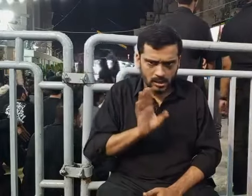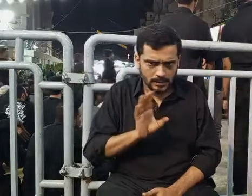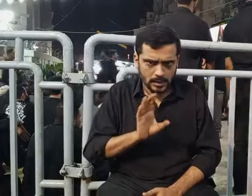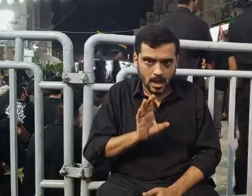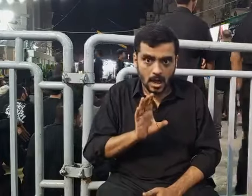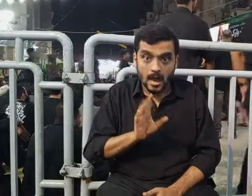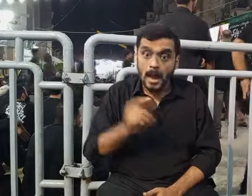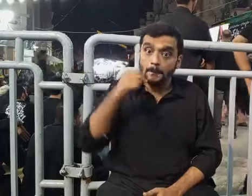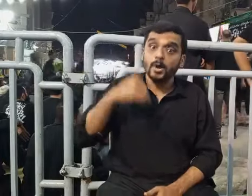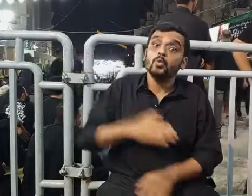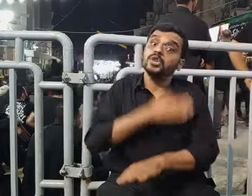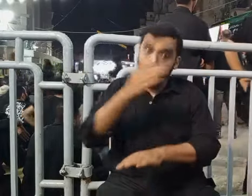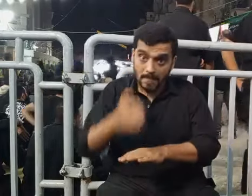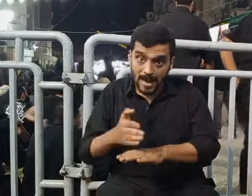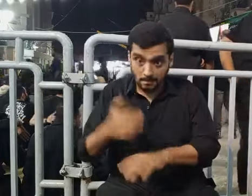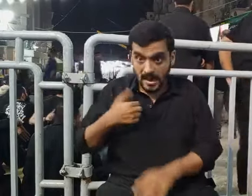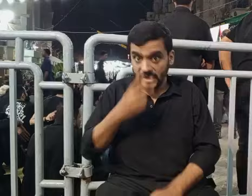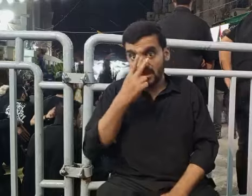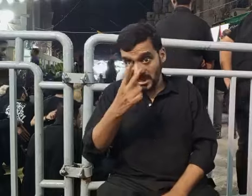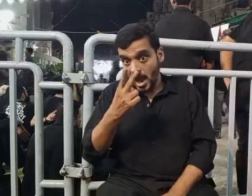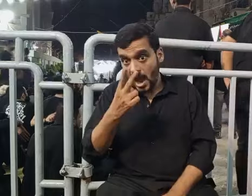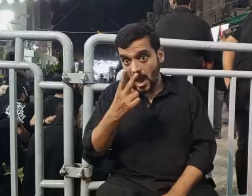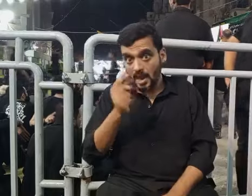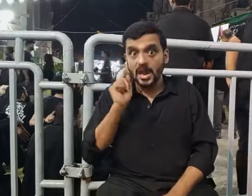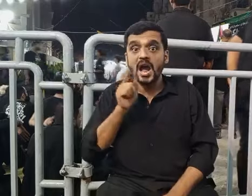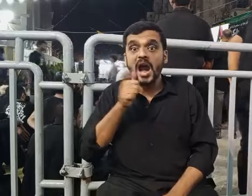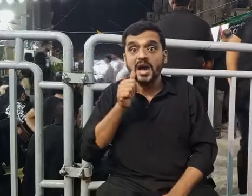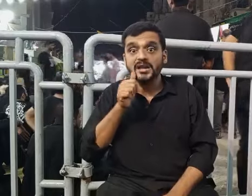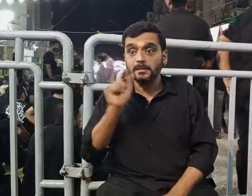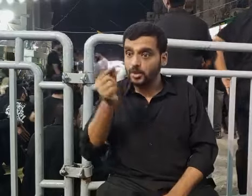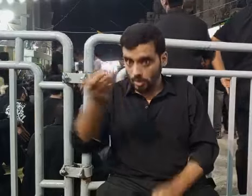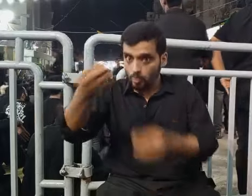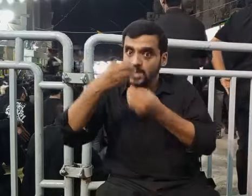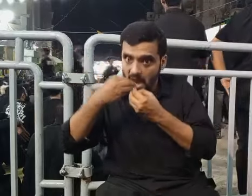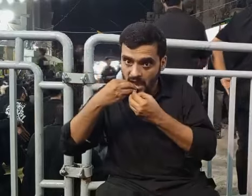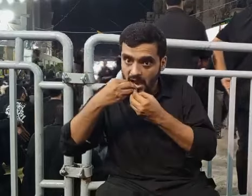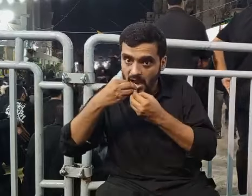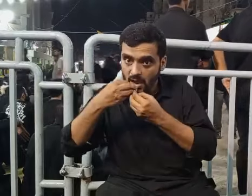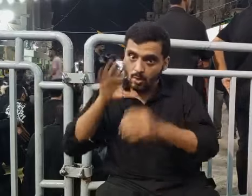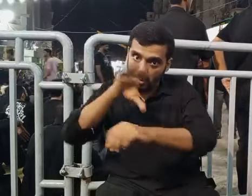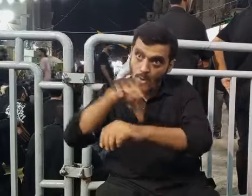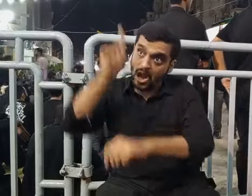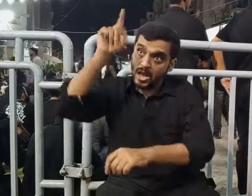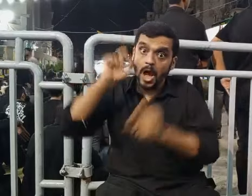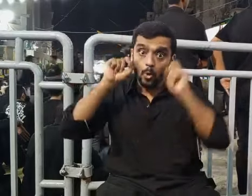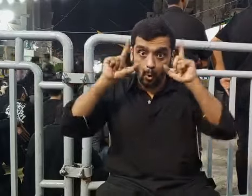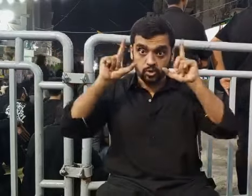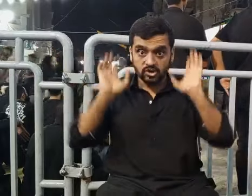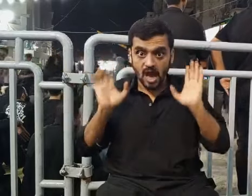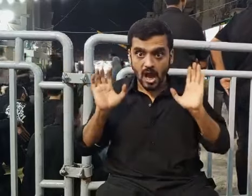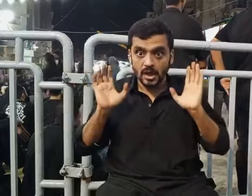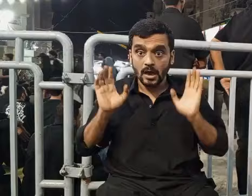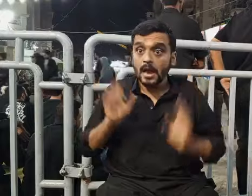حکم آپ کو کرتا ہوں عرض اب کھاتے امیدوار ہے اس کے جواب کا آدم کا مرتبہ ہے سوا یا جناب